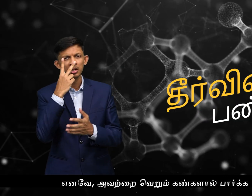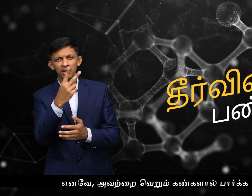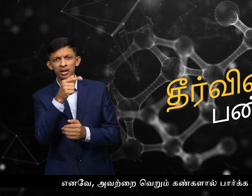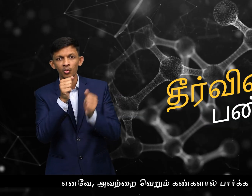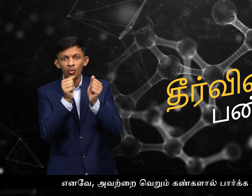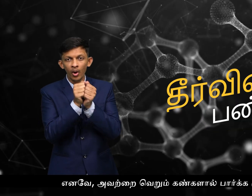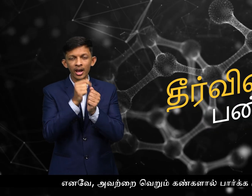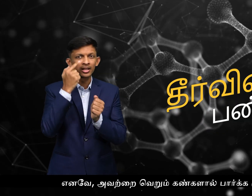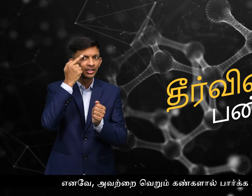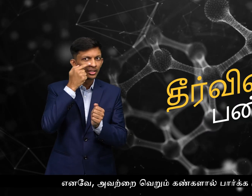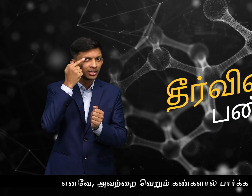பார்க்க முடியாது.